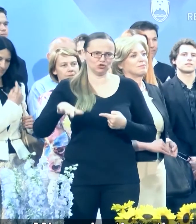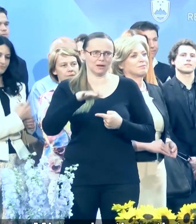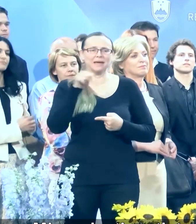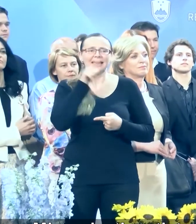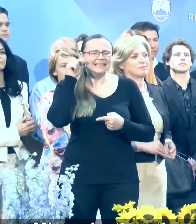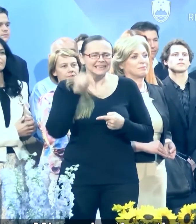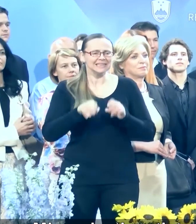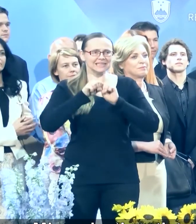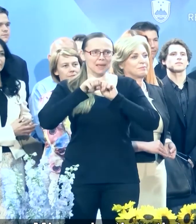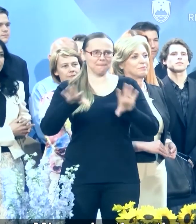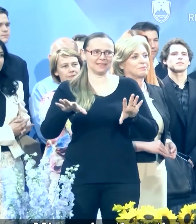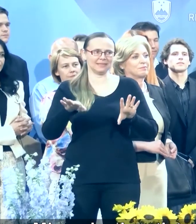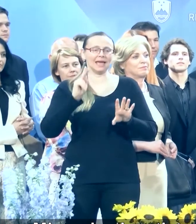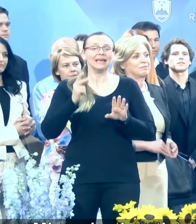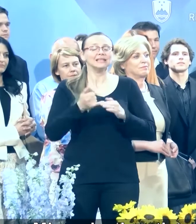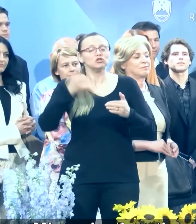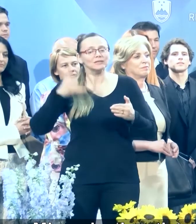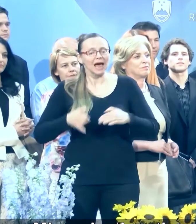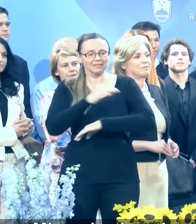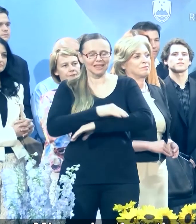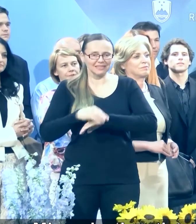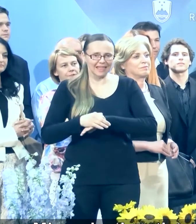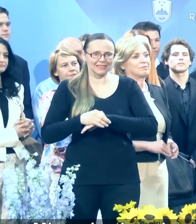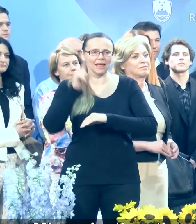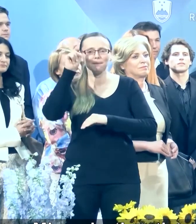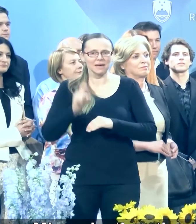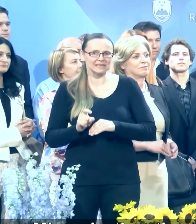so zadnje tedne in mesece